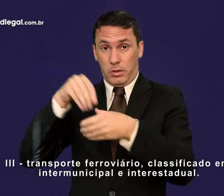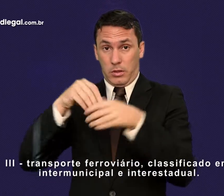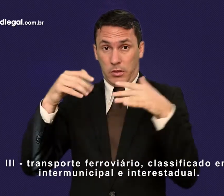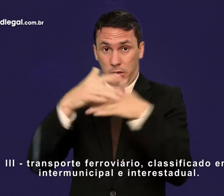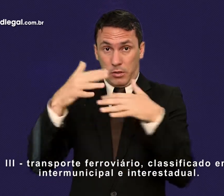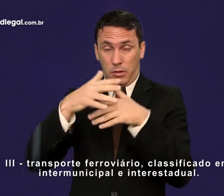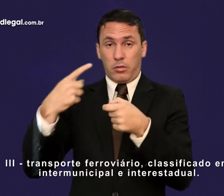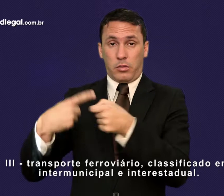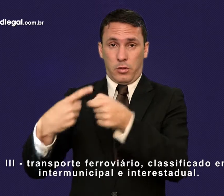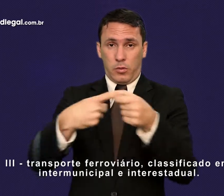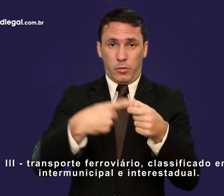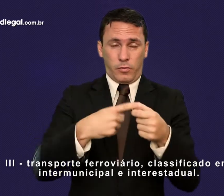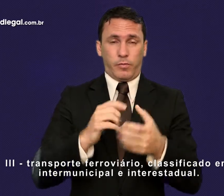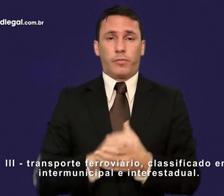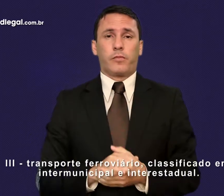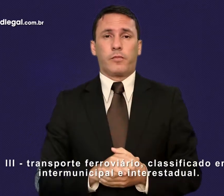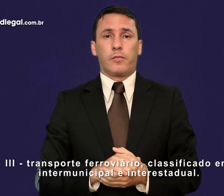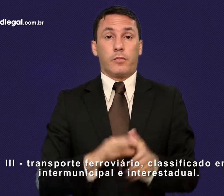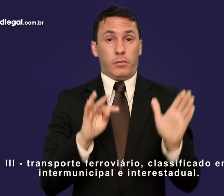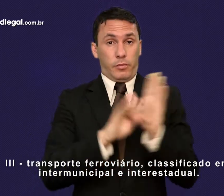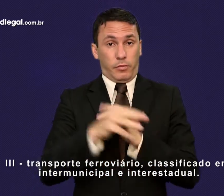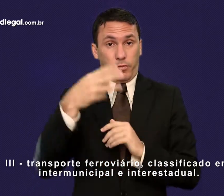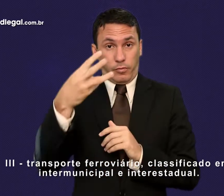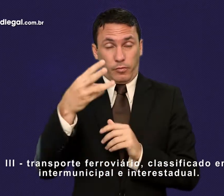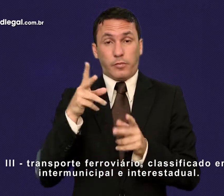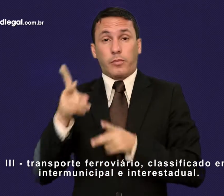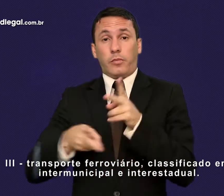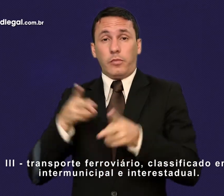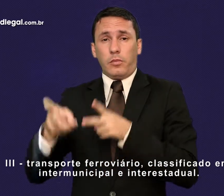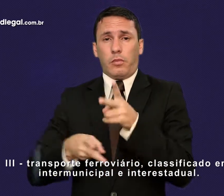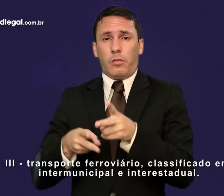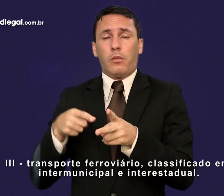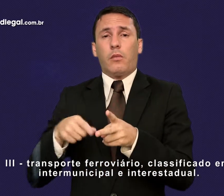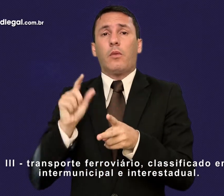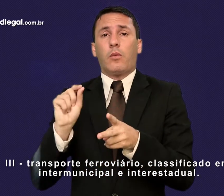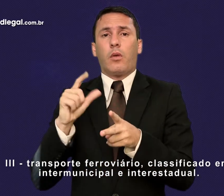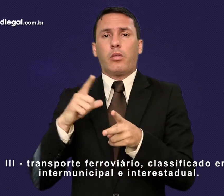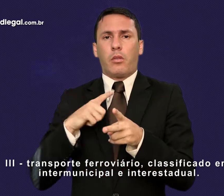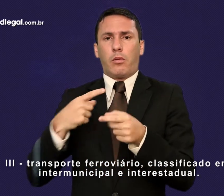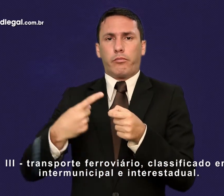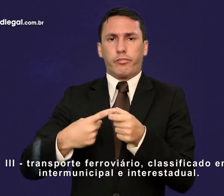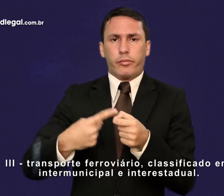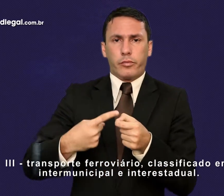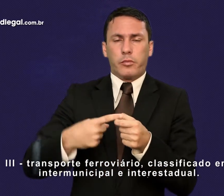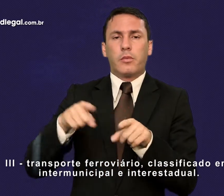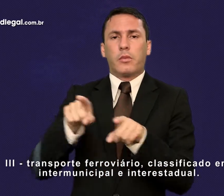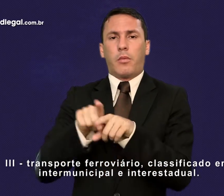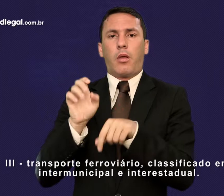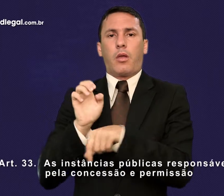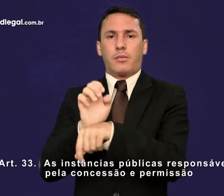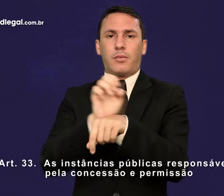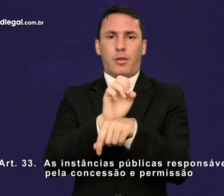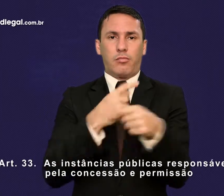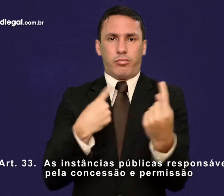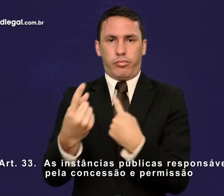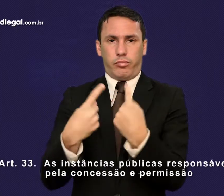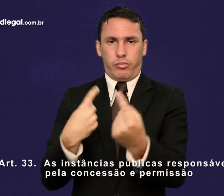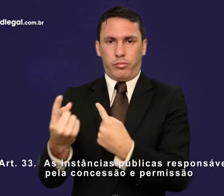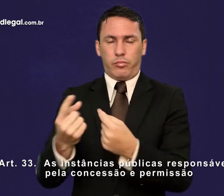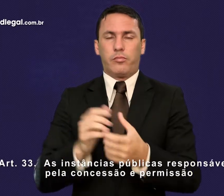E, inciso 3. Transporte ferroviário, classificado em intermunicipal e interestadual.